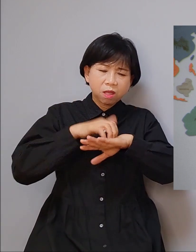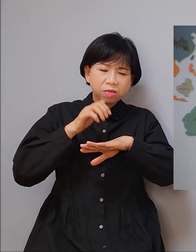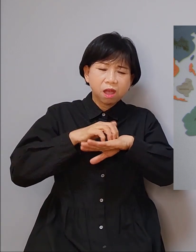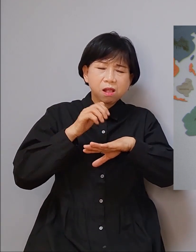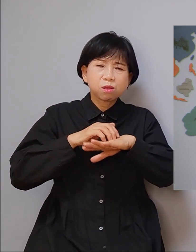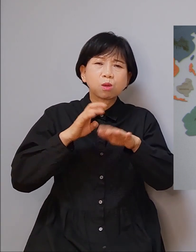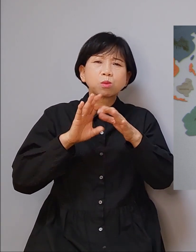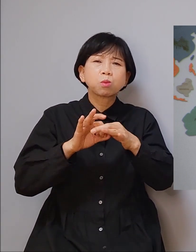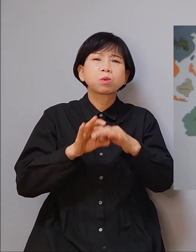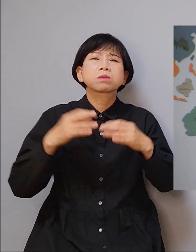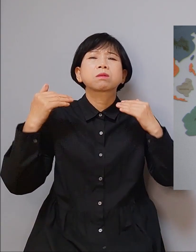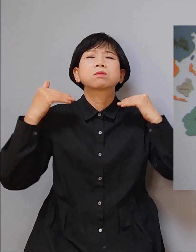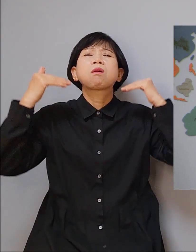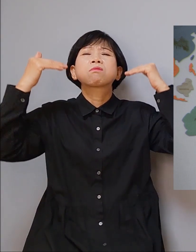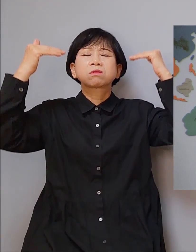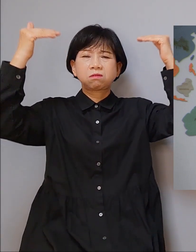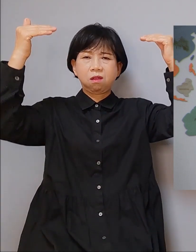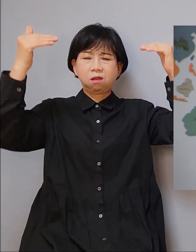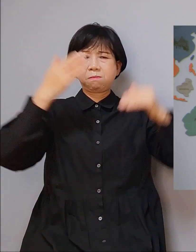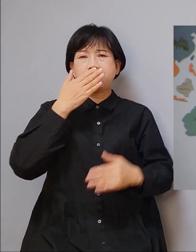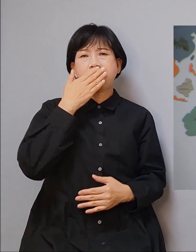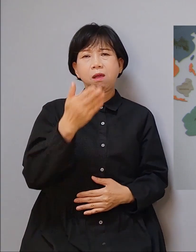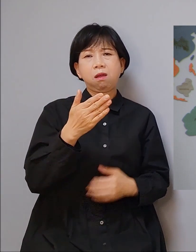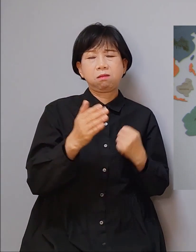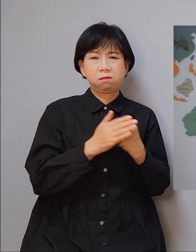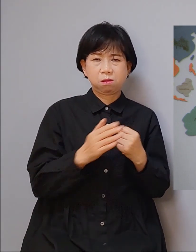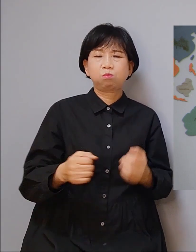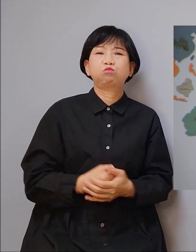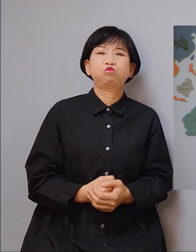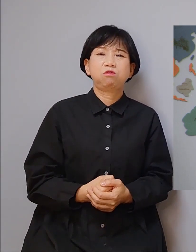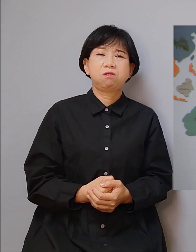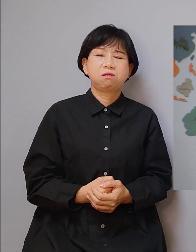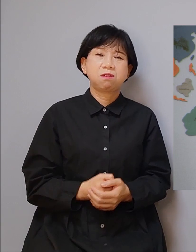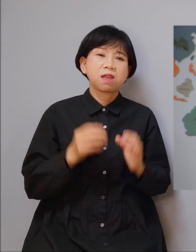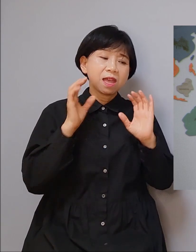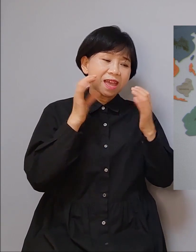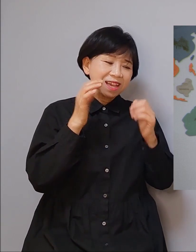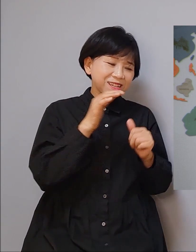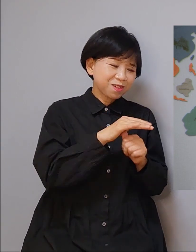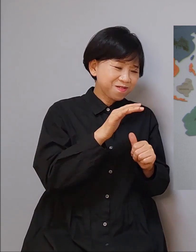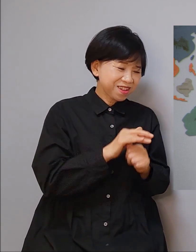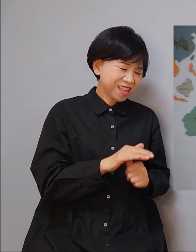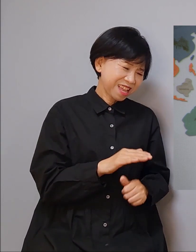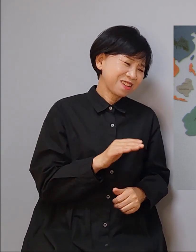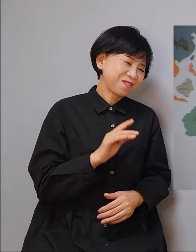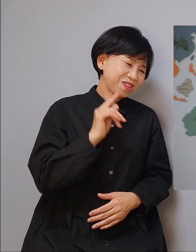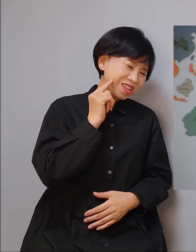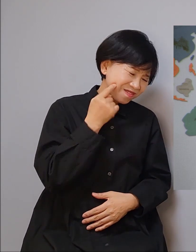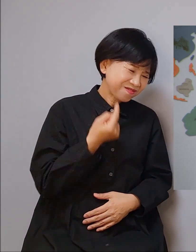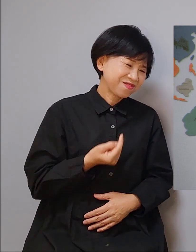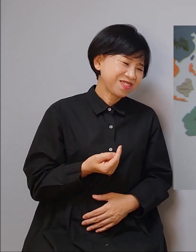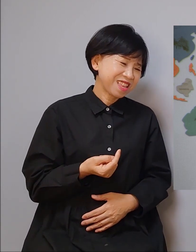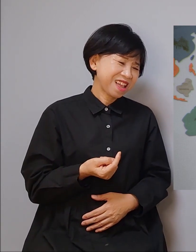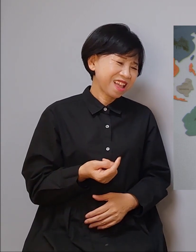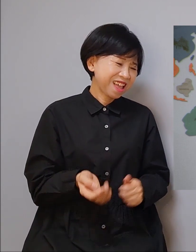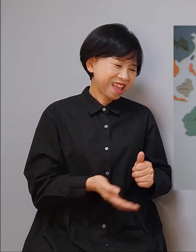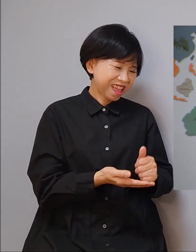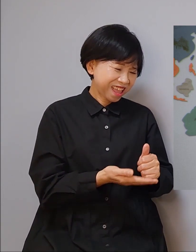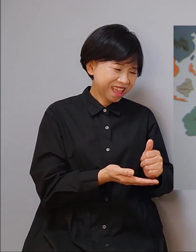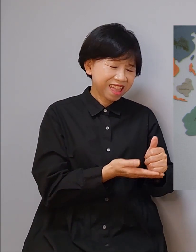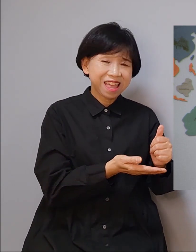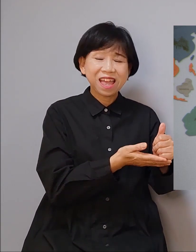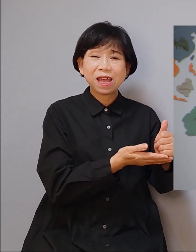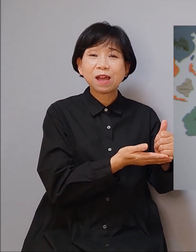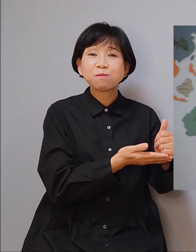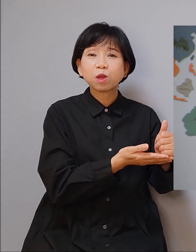단련이 되어져야 되기 때문에 그렇습니다. 아이들 이쁘다고 칭찬해주면 애들이 좋아합니다. 1,000원짜리